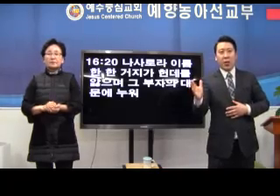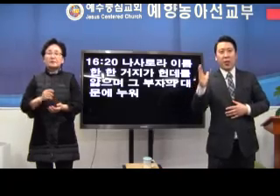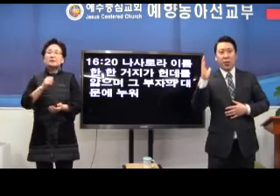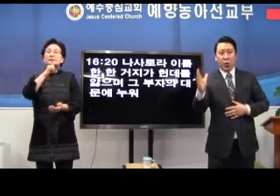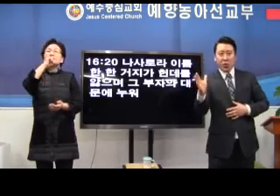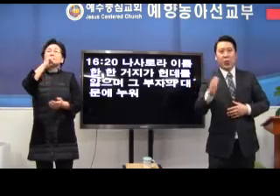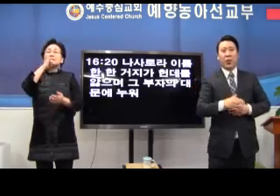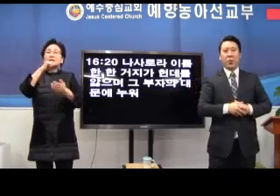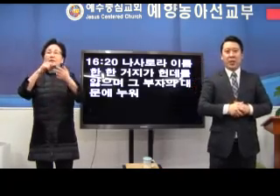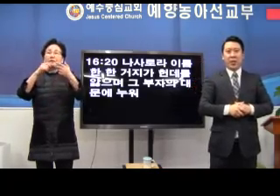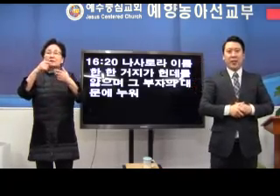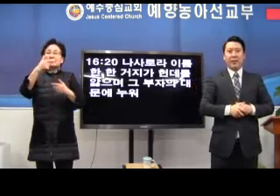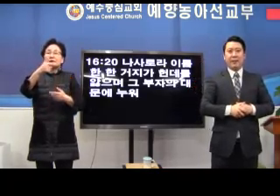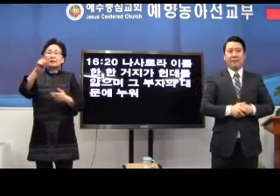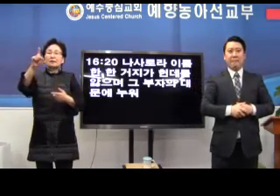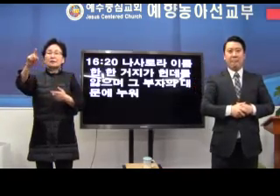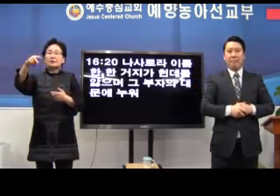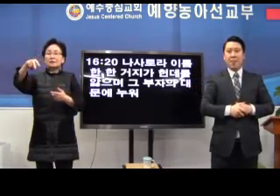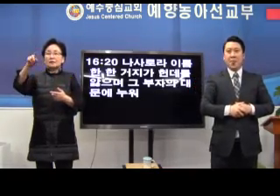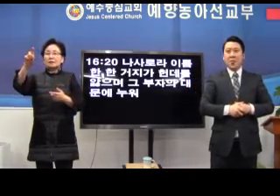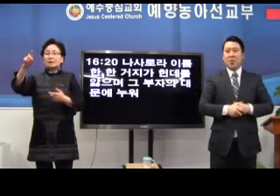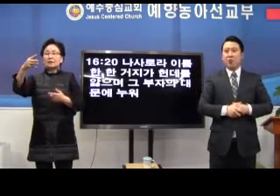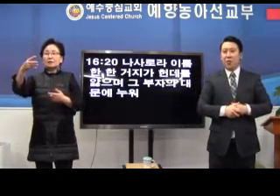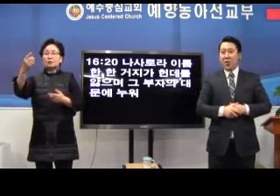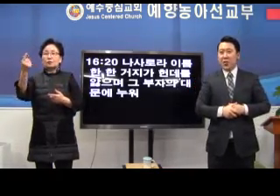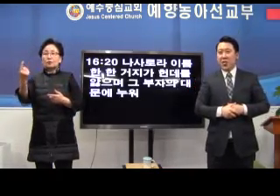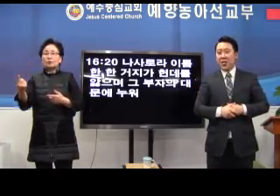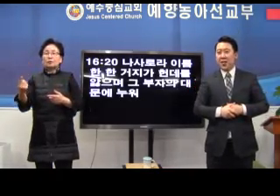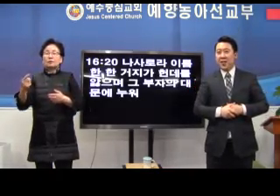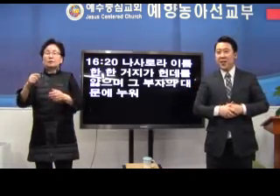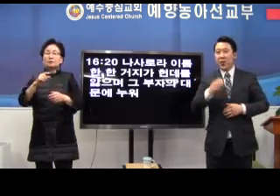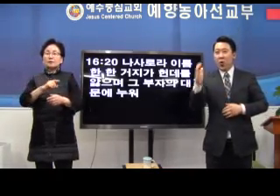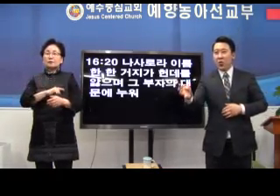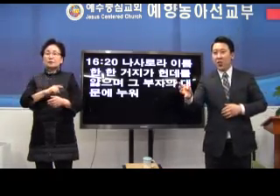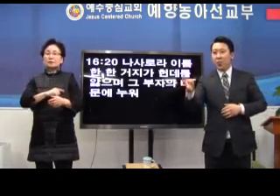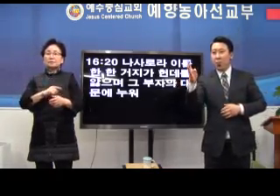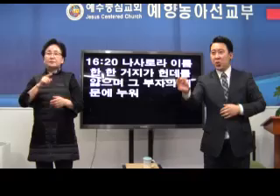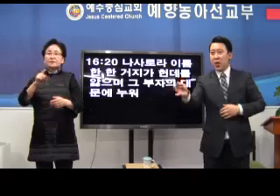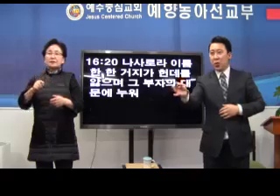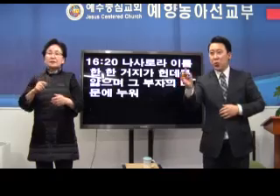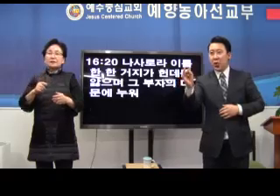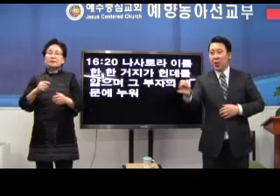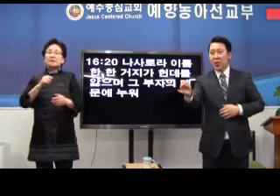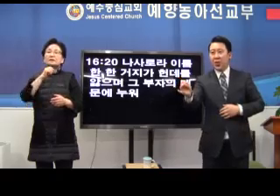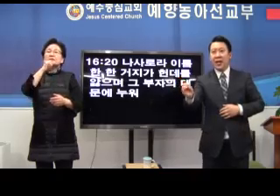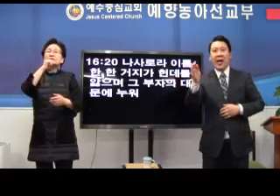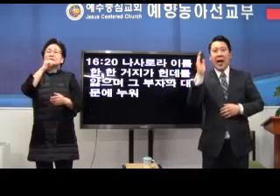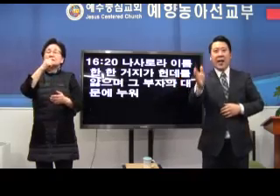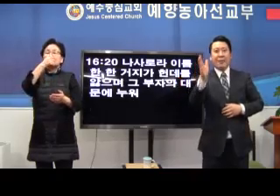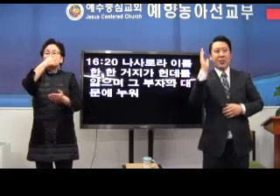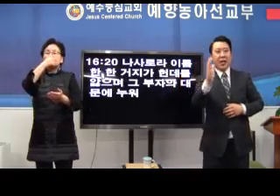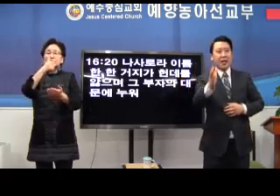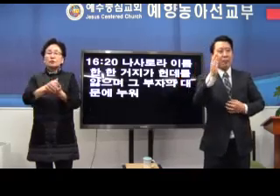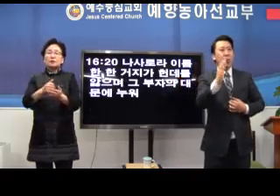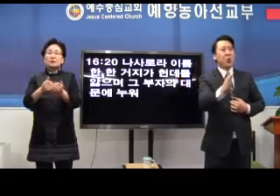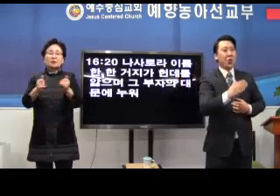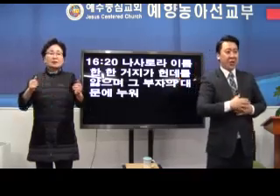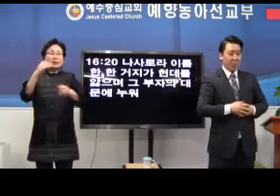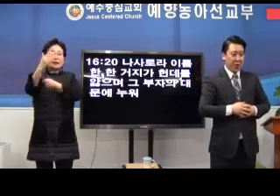나사로라는 거지도 나옵니다. 근데 유대인들이 거지, 못 살고 죄인은 하나님을 잘 못 믿었기